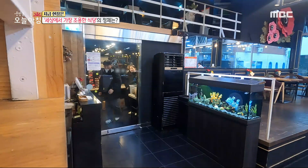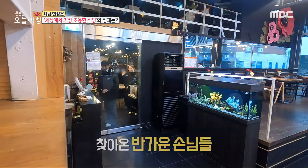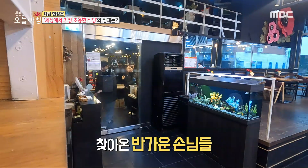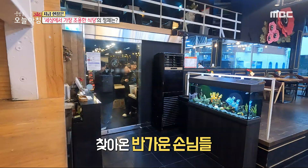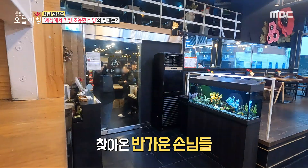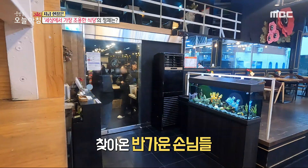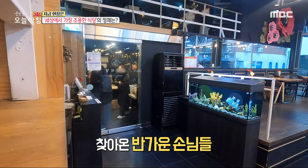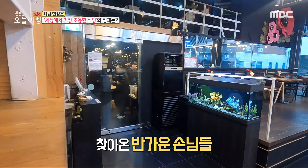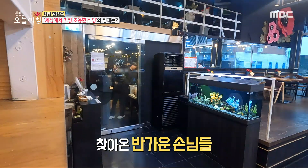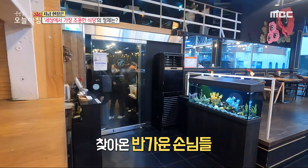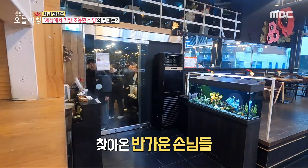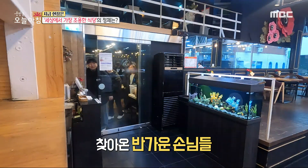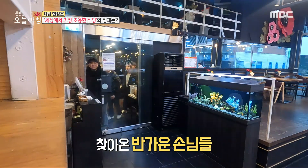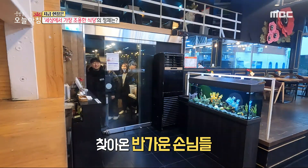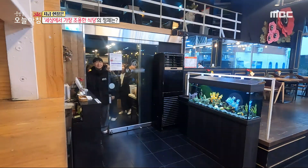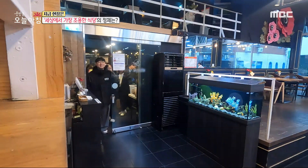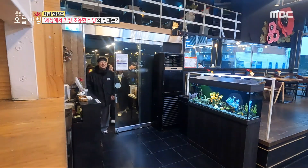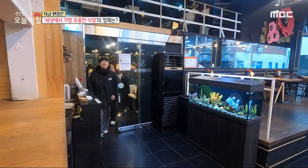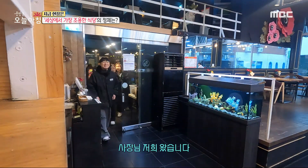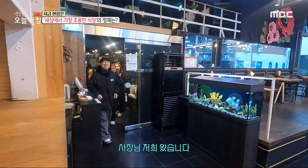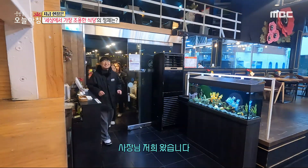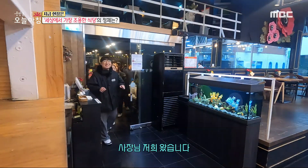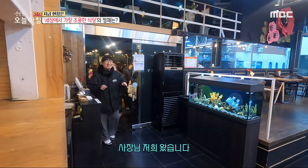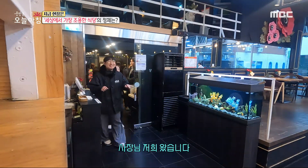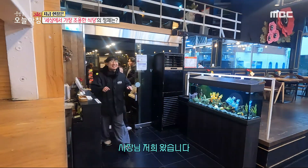자, 잠시 뒤 찾아온 반가운 손님들.